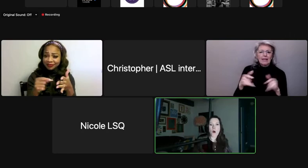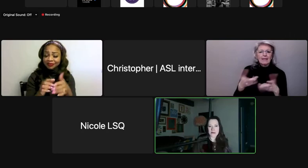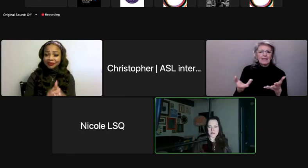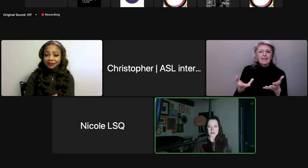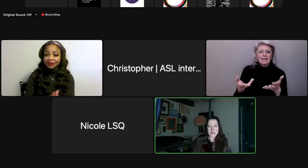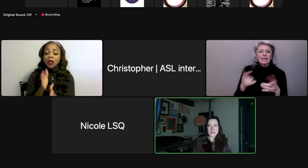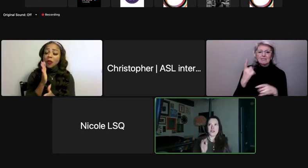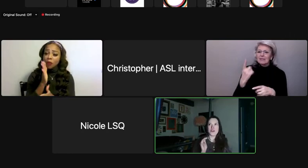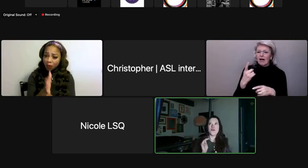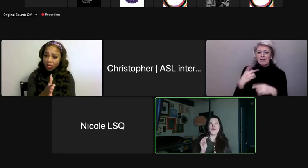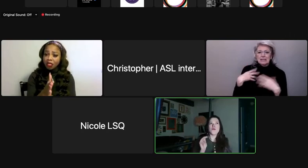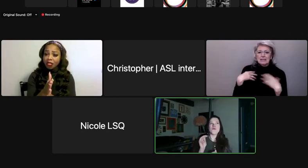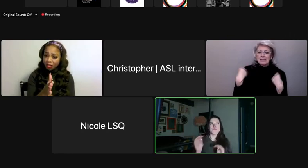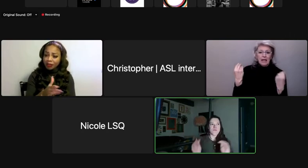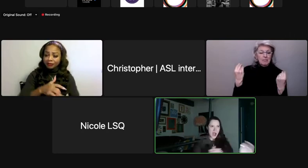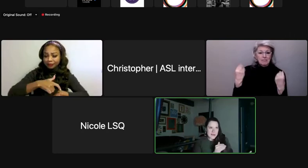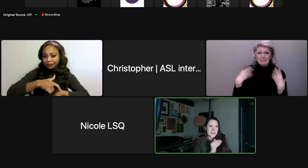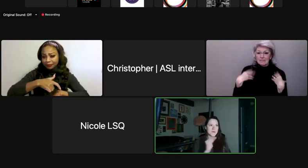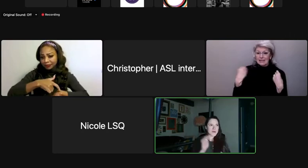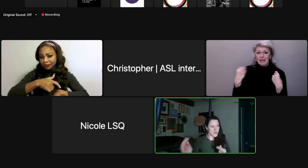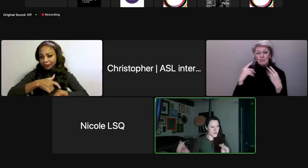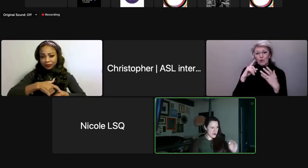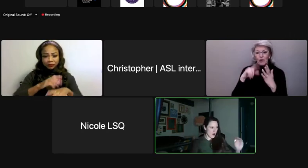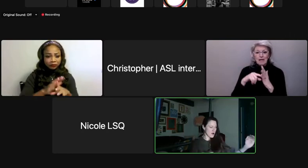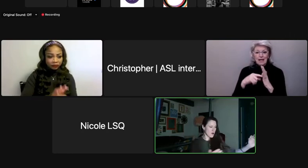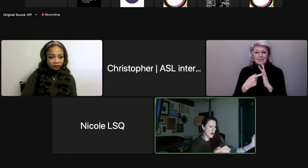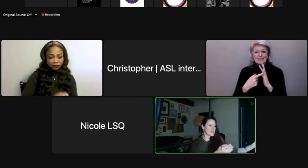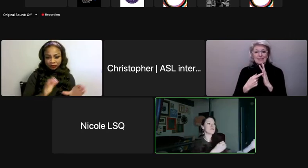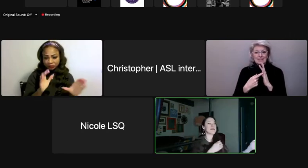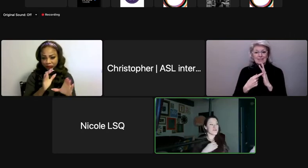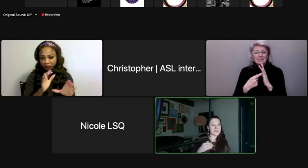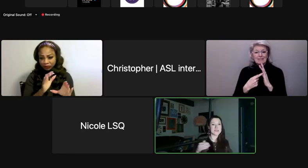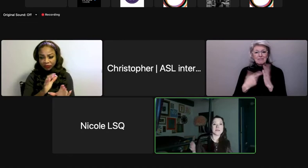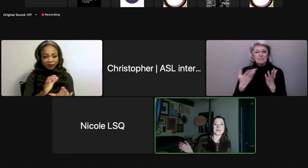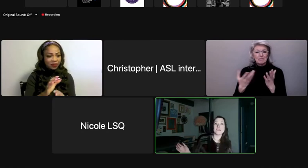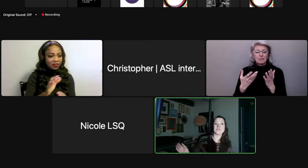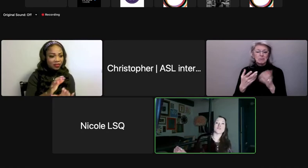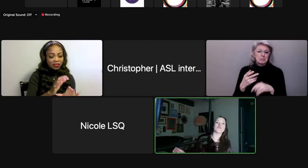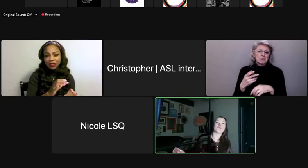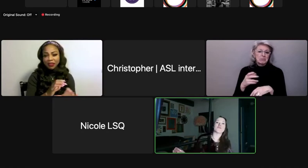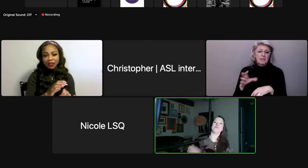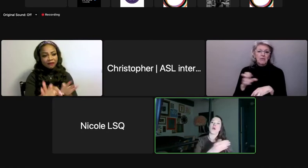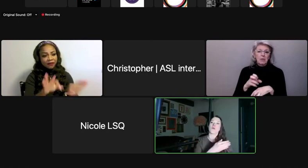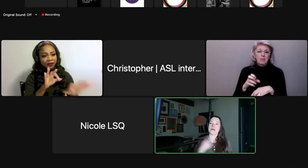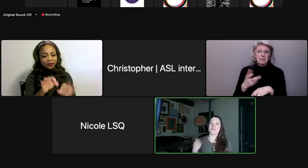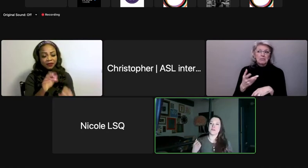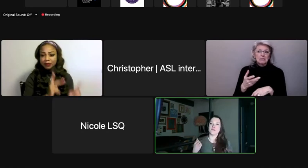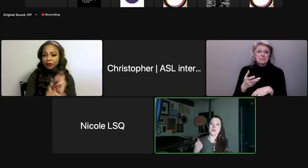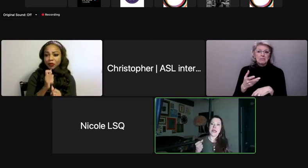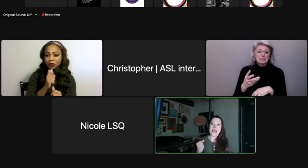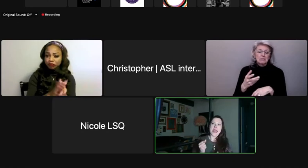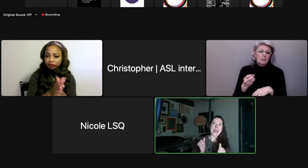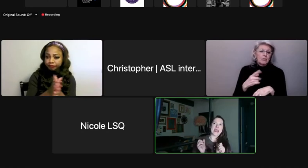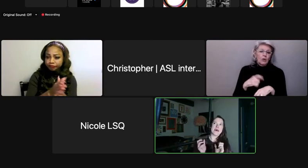façon toute simple de commencer quelque part puis ça va prendre un certain temps